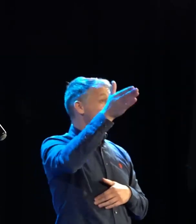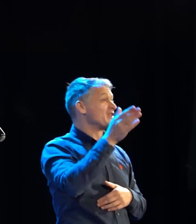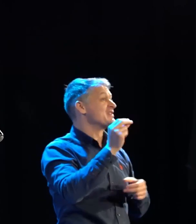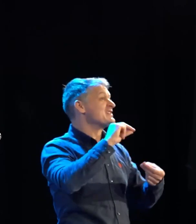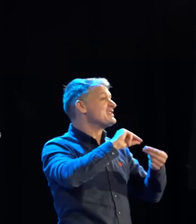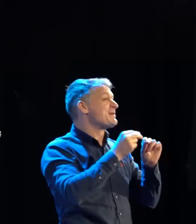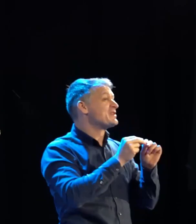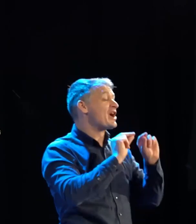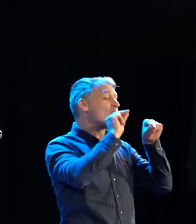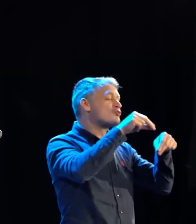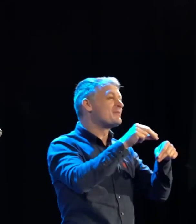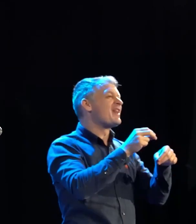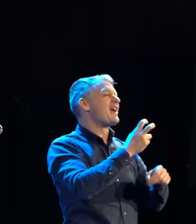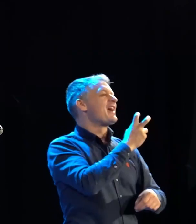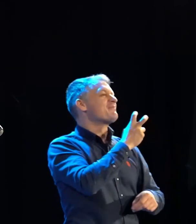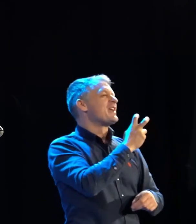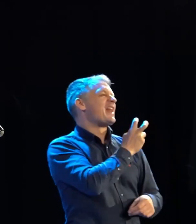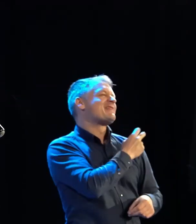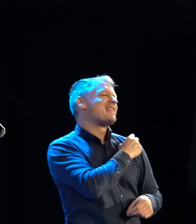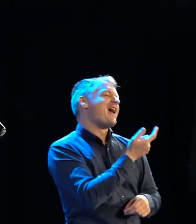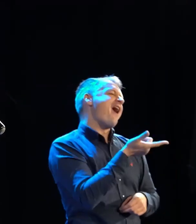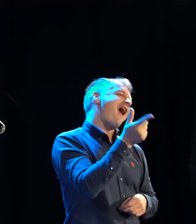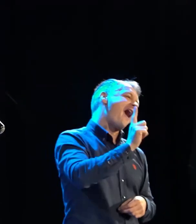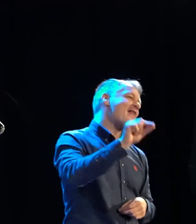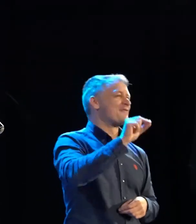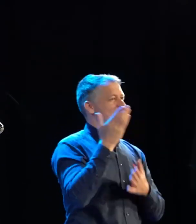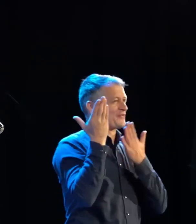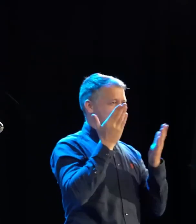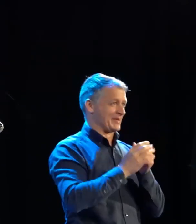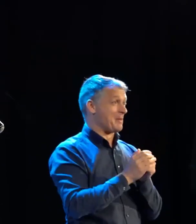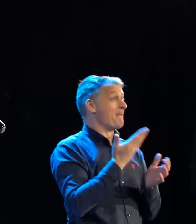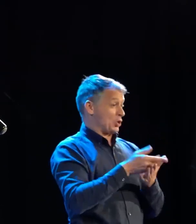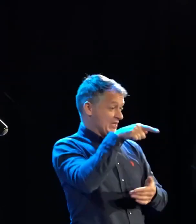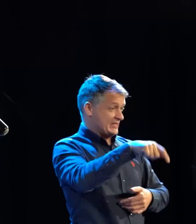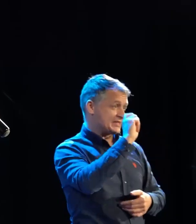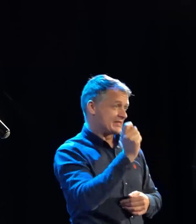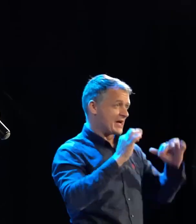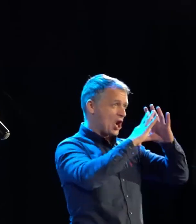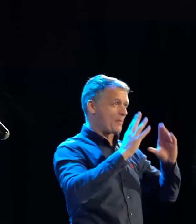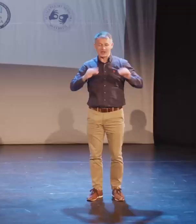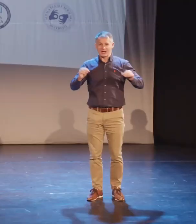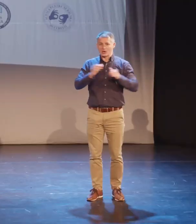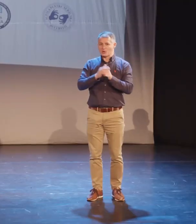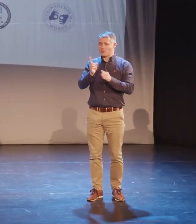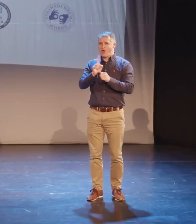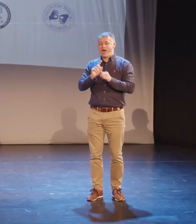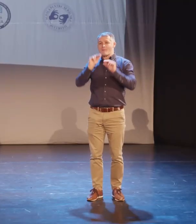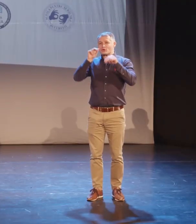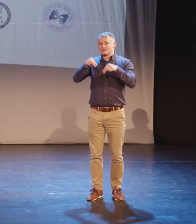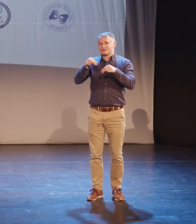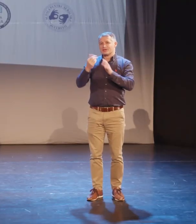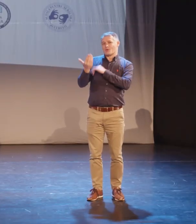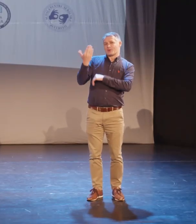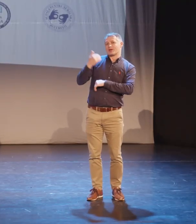calitatea altfel. Altfel pentru că în țara aceasta poate că n-am ajuns din urmă, vorba lui